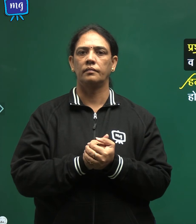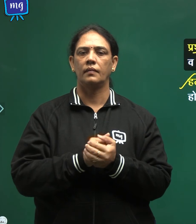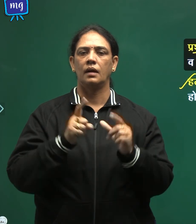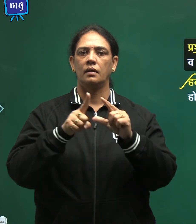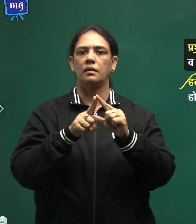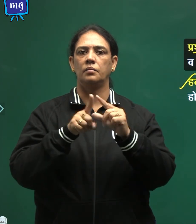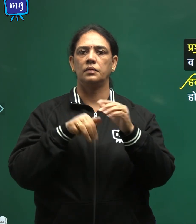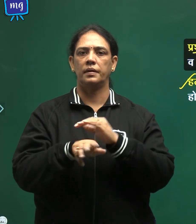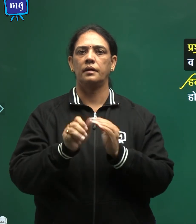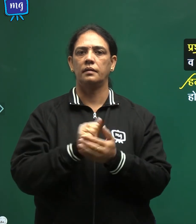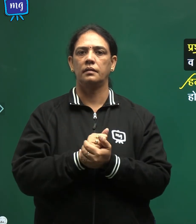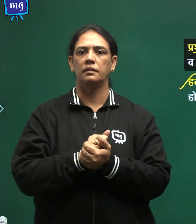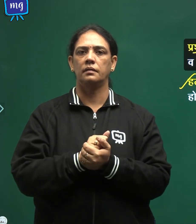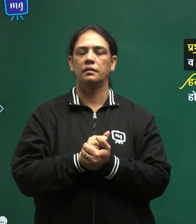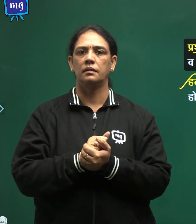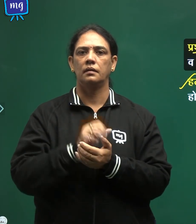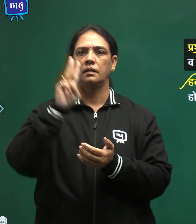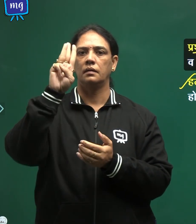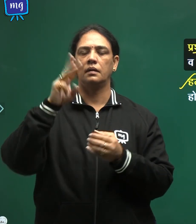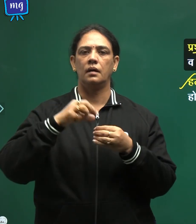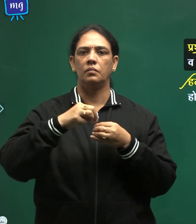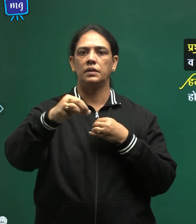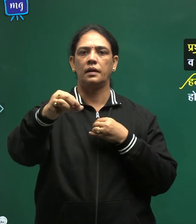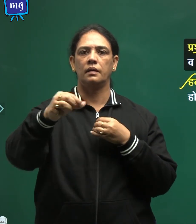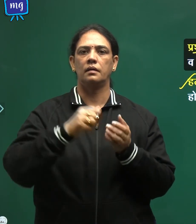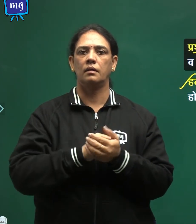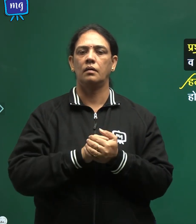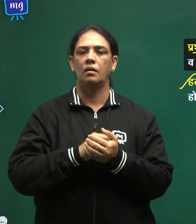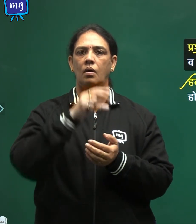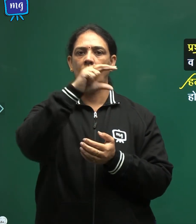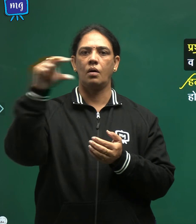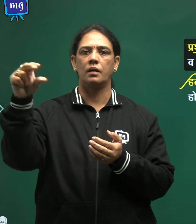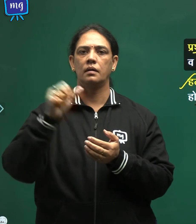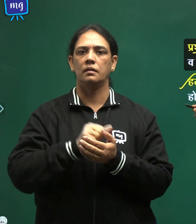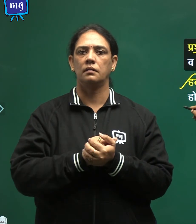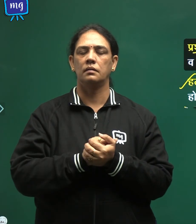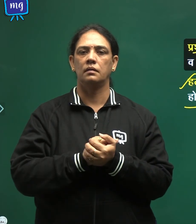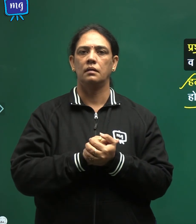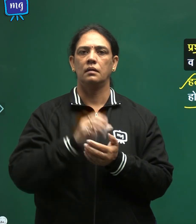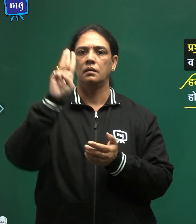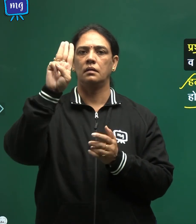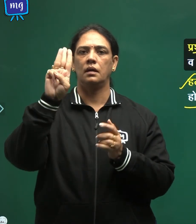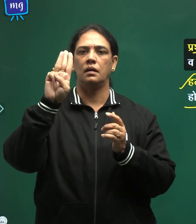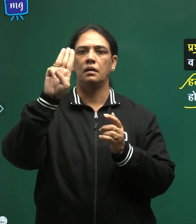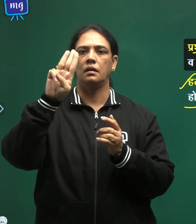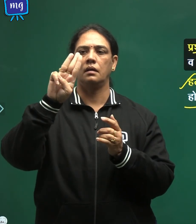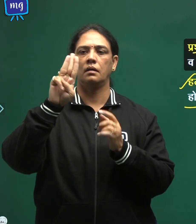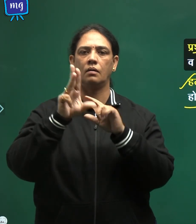त्रिभुज में 3 भुजाएं व 3 कोण